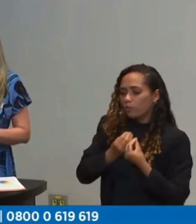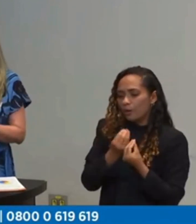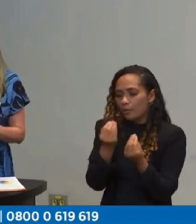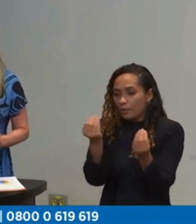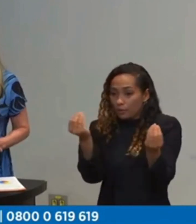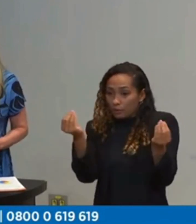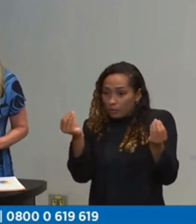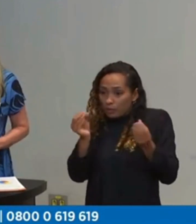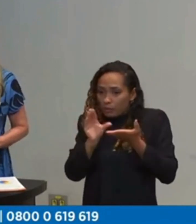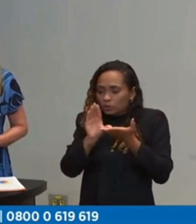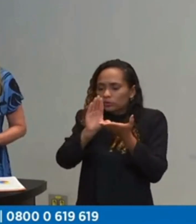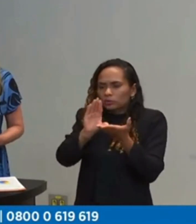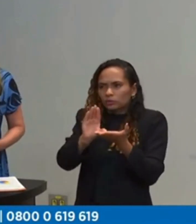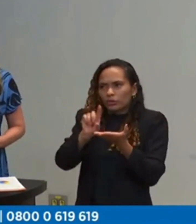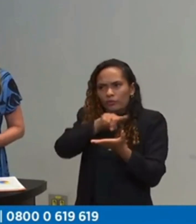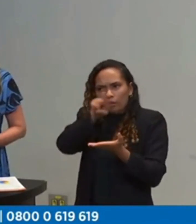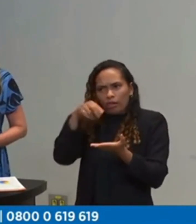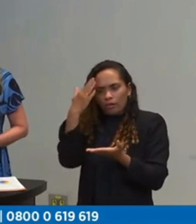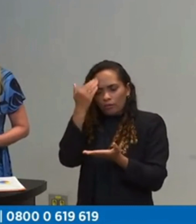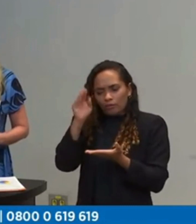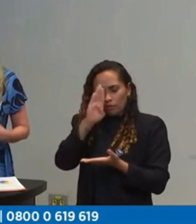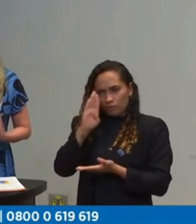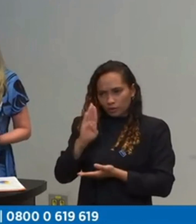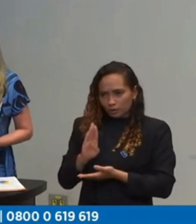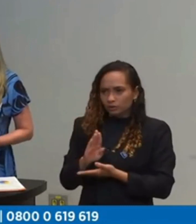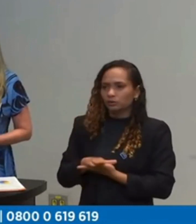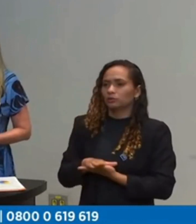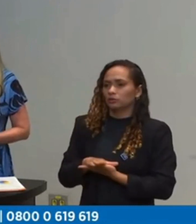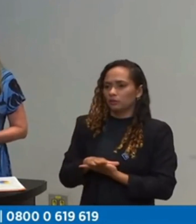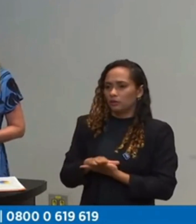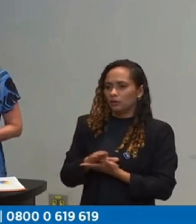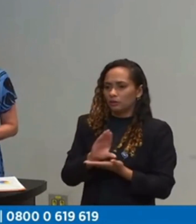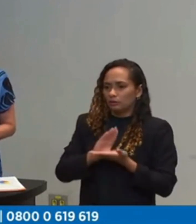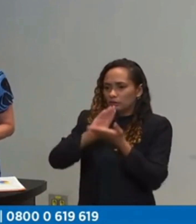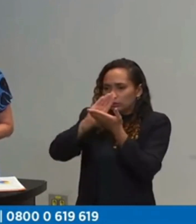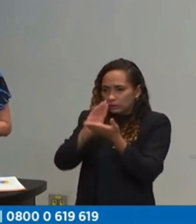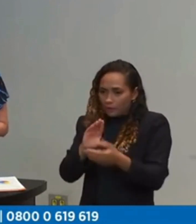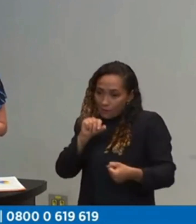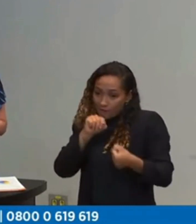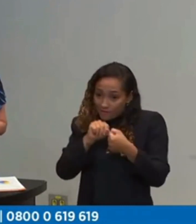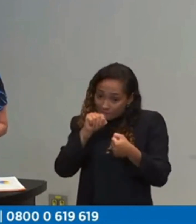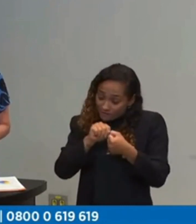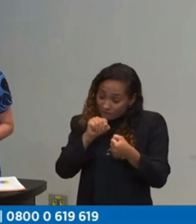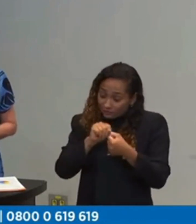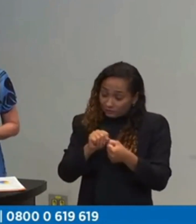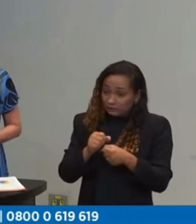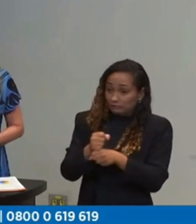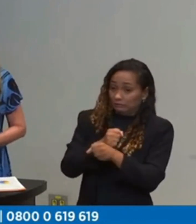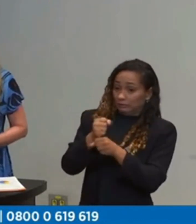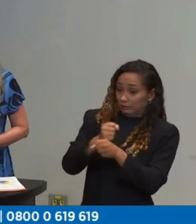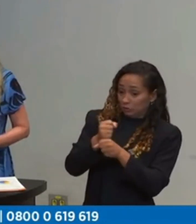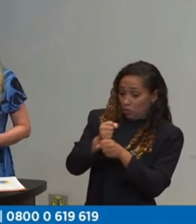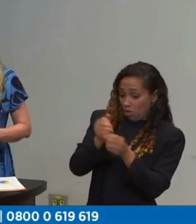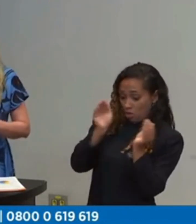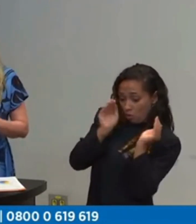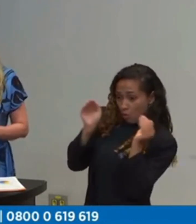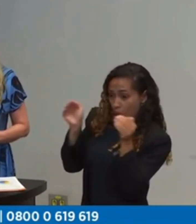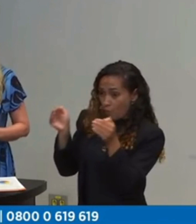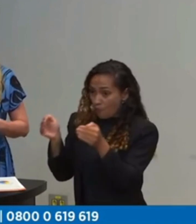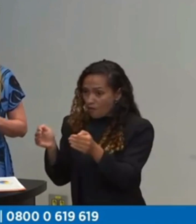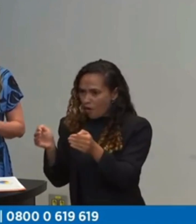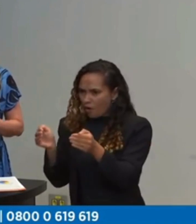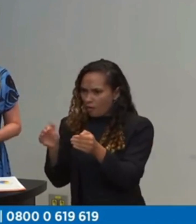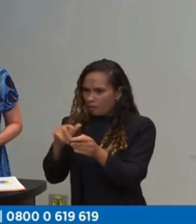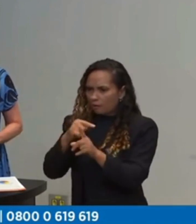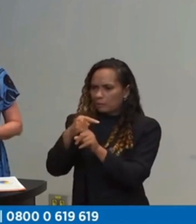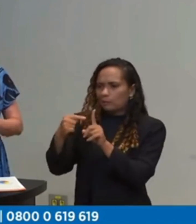recursos, porque todo mundo sabe que no Brasil o orçamento federal executado todo ano destina cerca